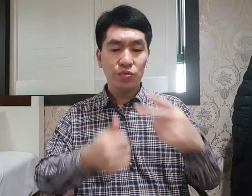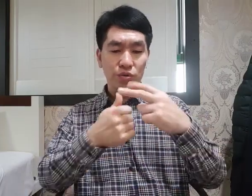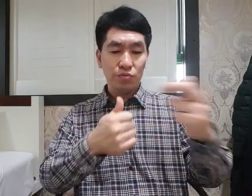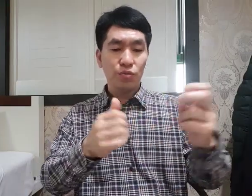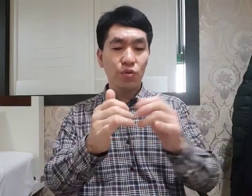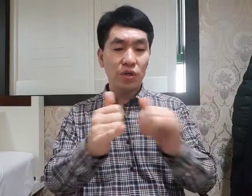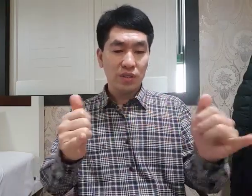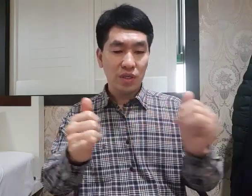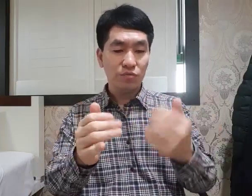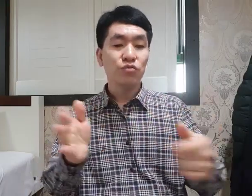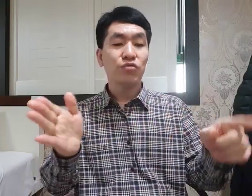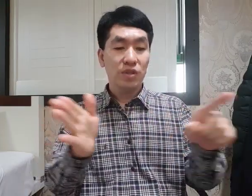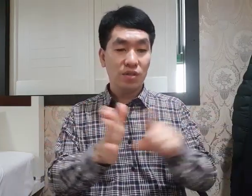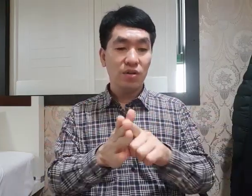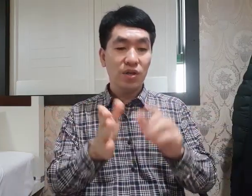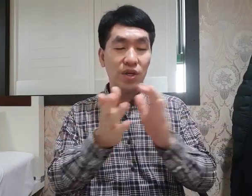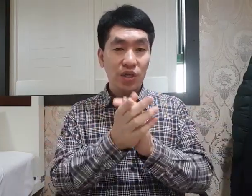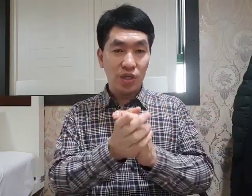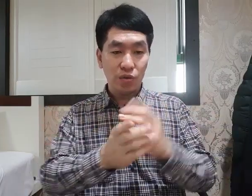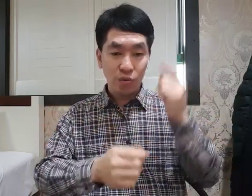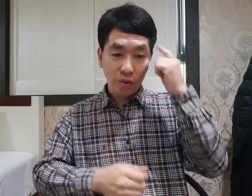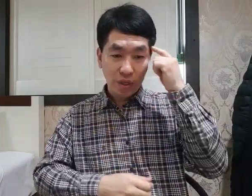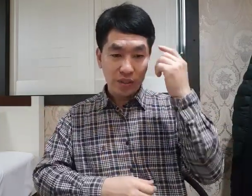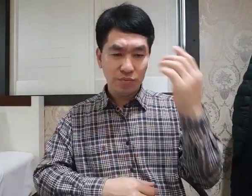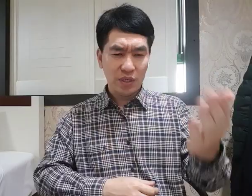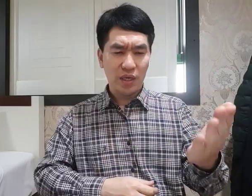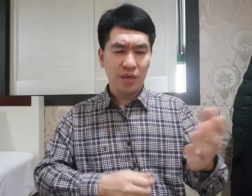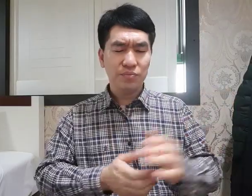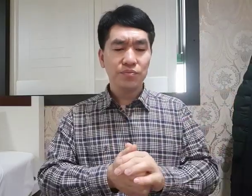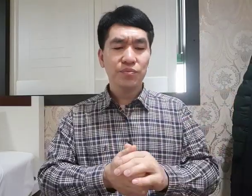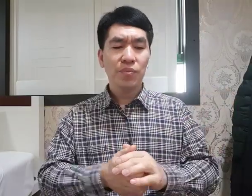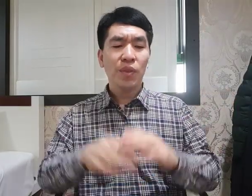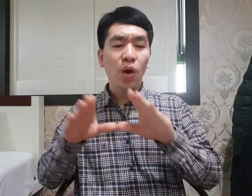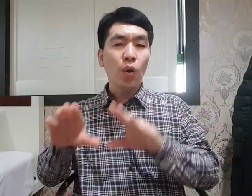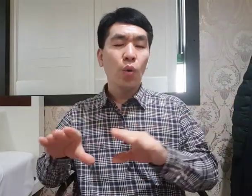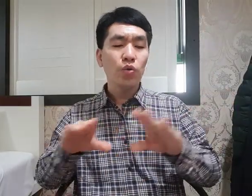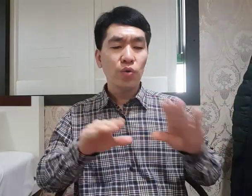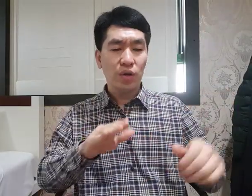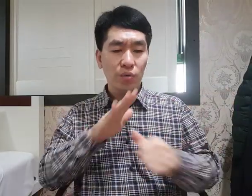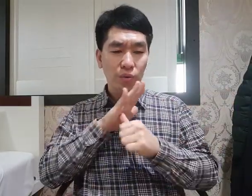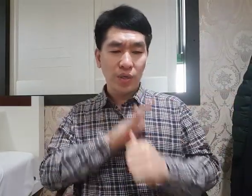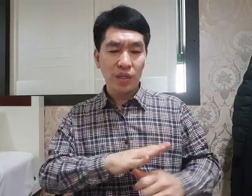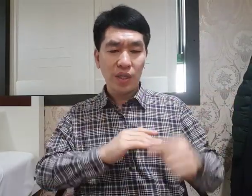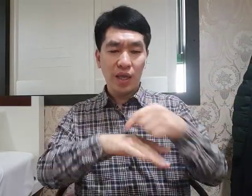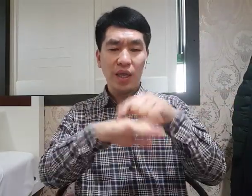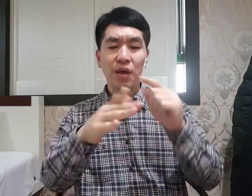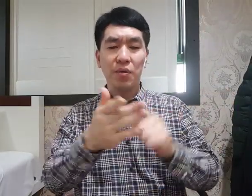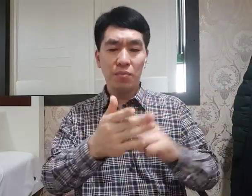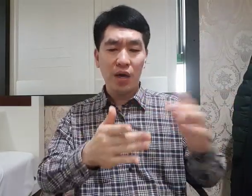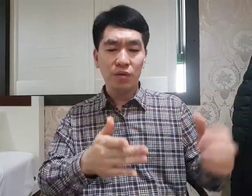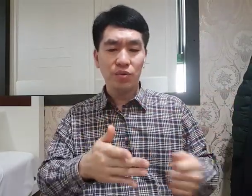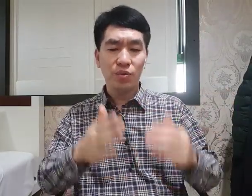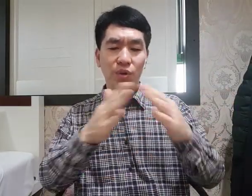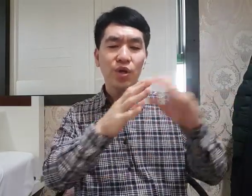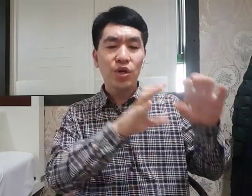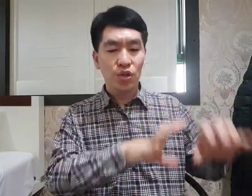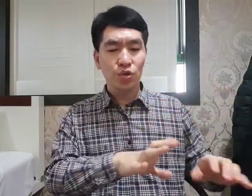여러분을 미워하는 사람을 위해서 기도하십니까? 온유하고 인내의 마음으로